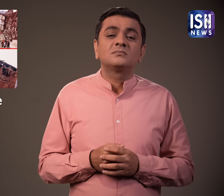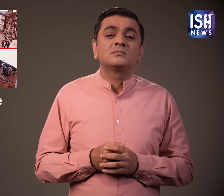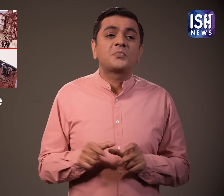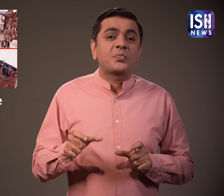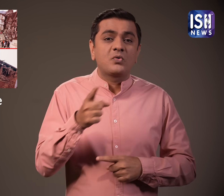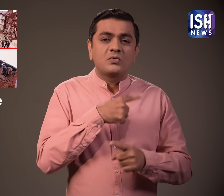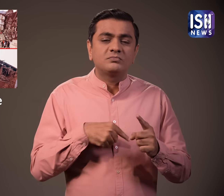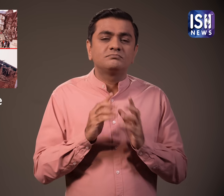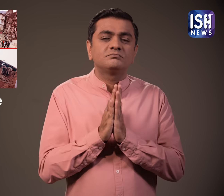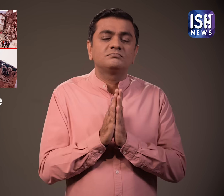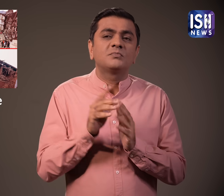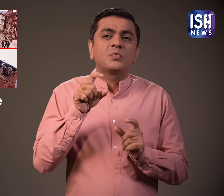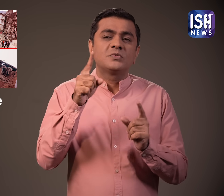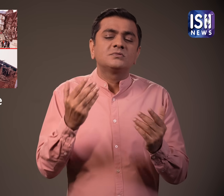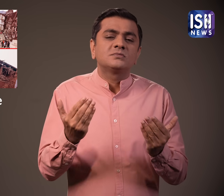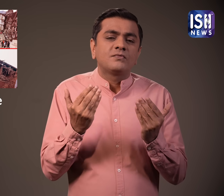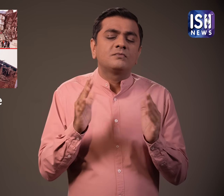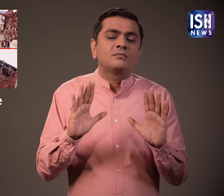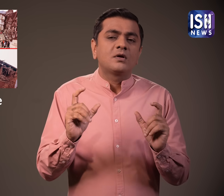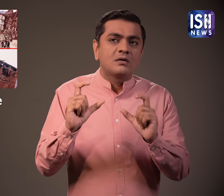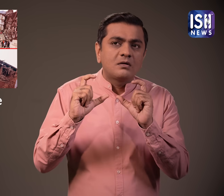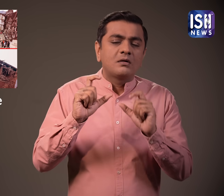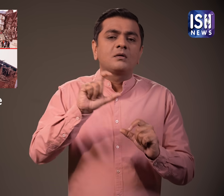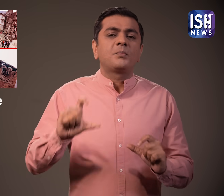हम इस प्राकृतिक आपदा से उनके उबरने की प्रात्ना करते हैं